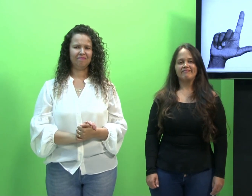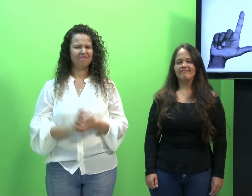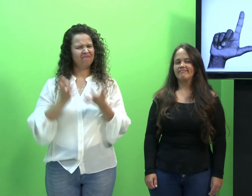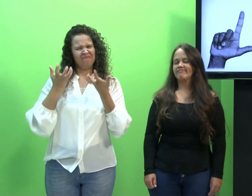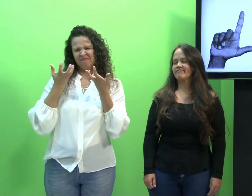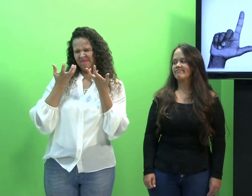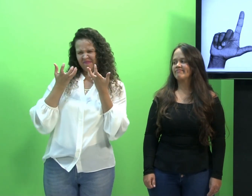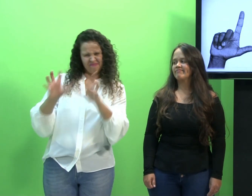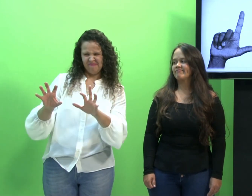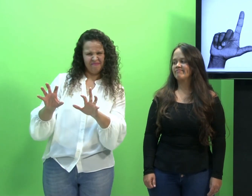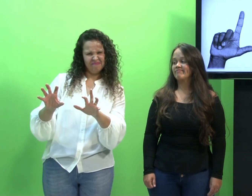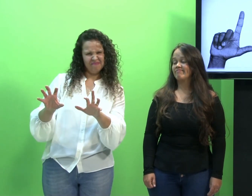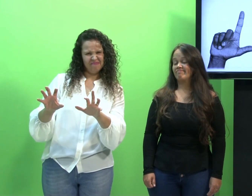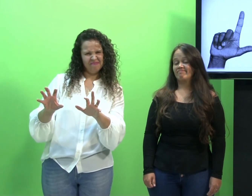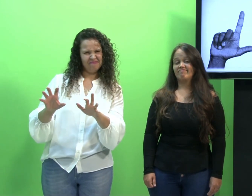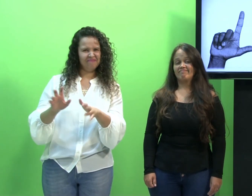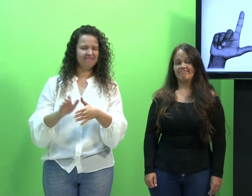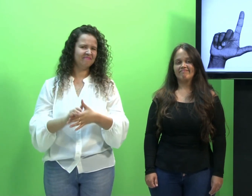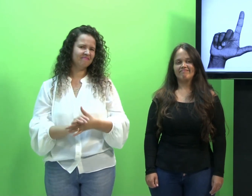não quero,